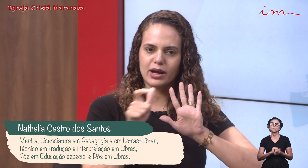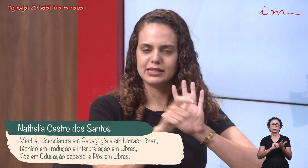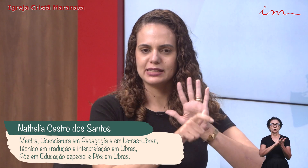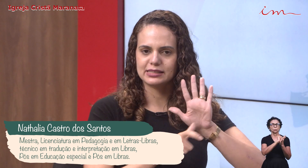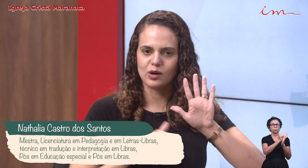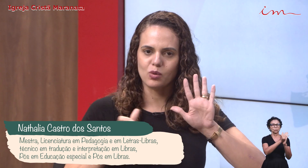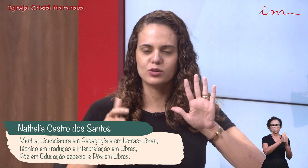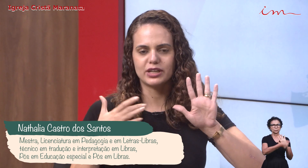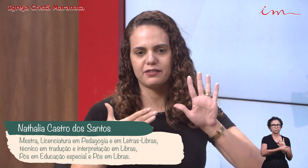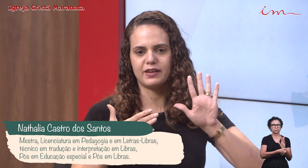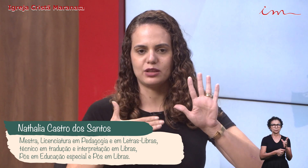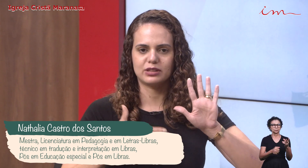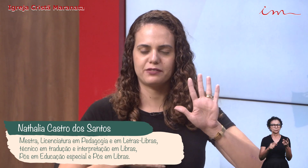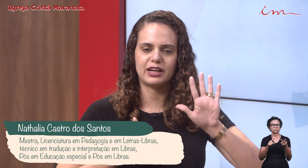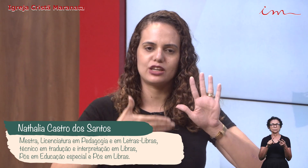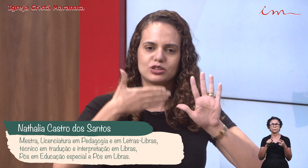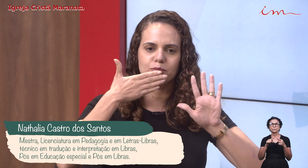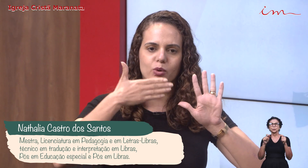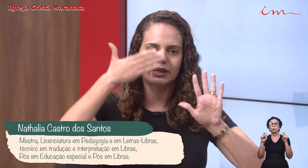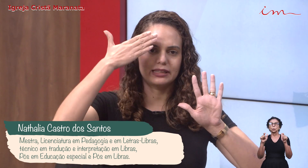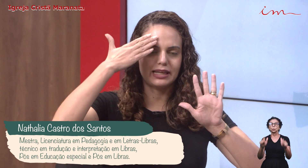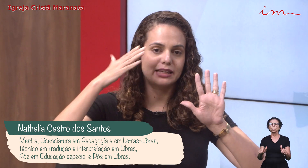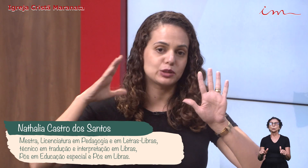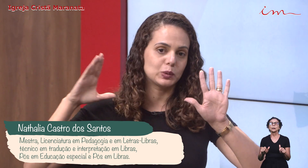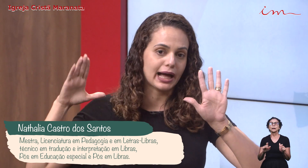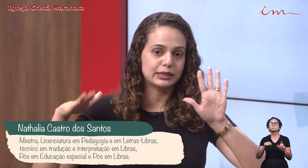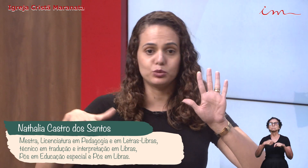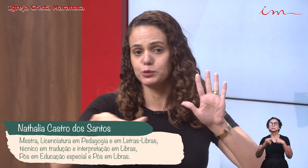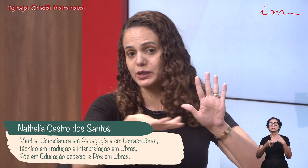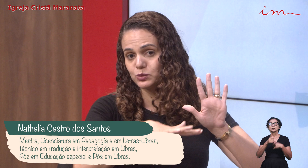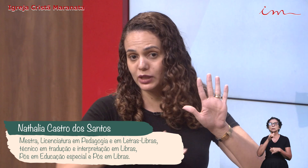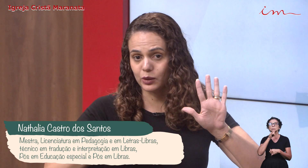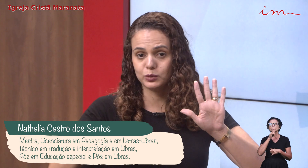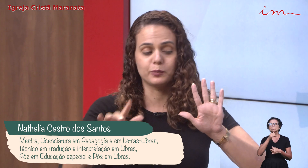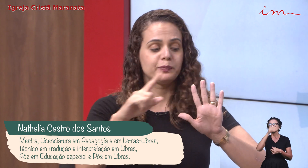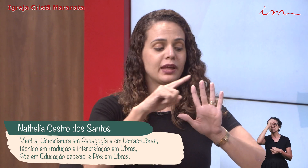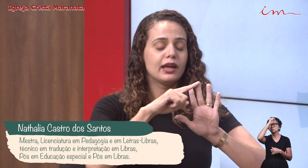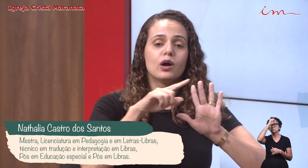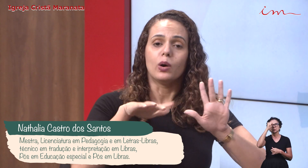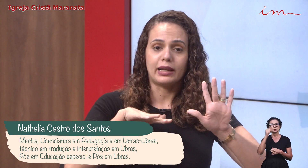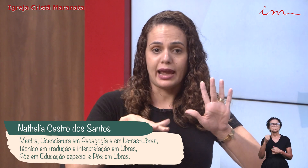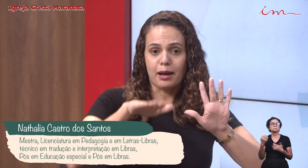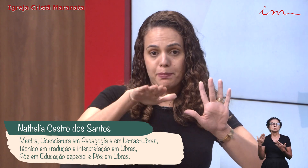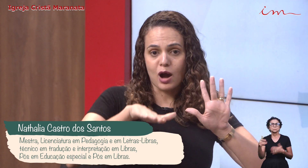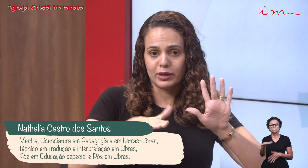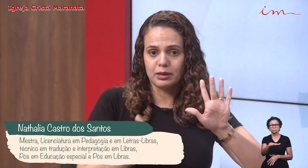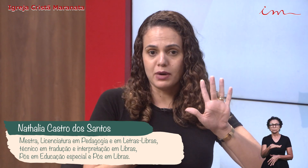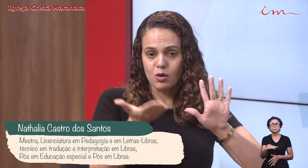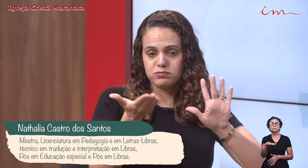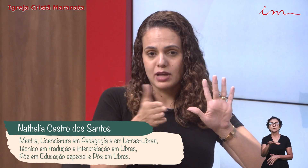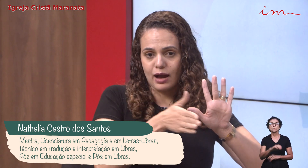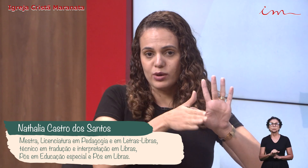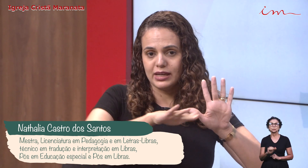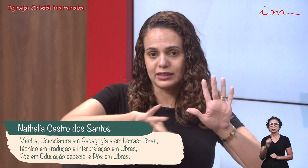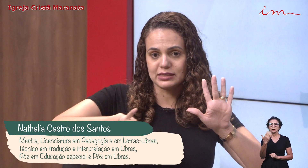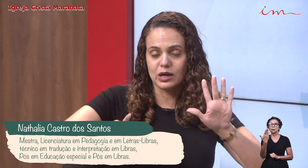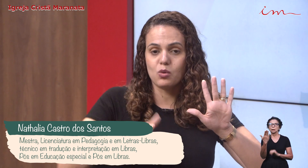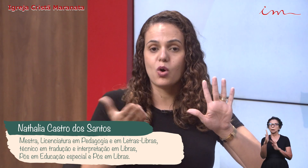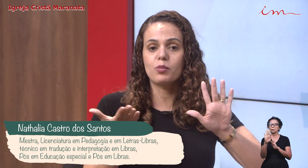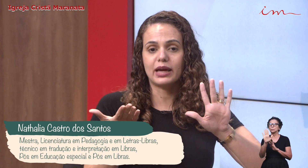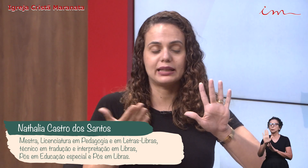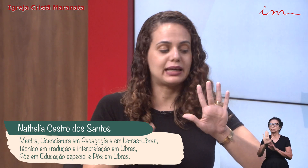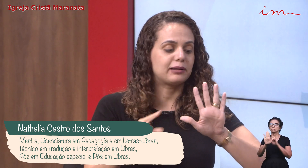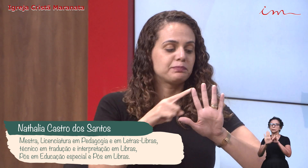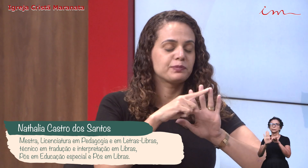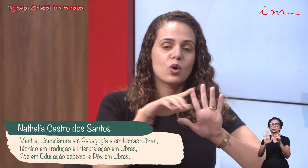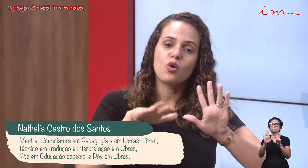a localização, onde ele é feito, na frente, na boca, na testa, do lado, no espaço neutro, né? A palma da mão, a orientação,